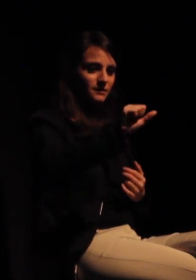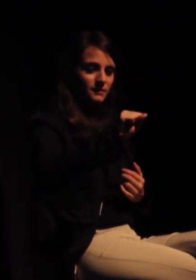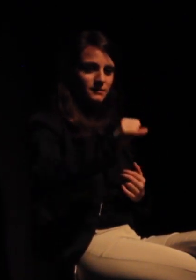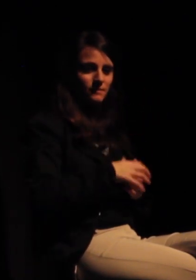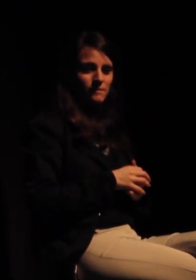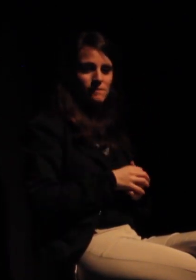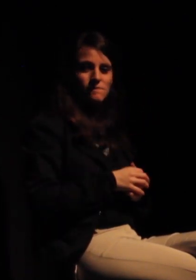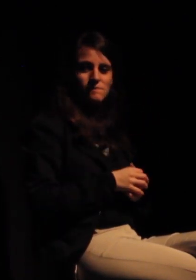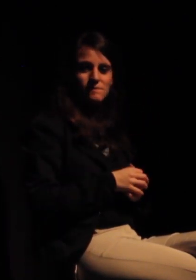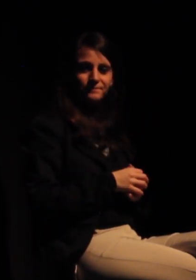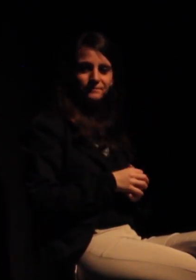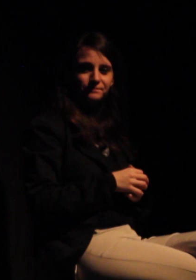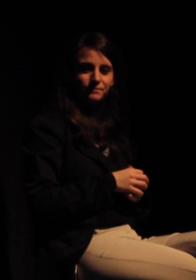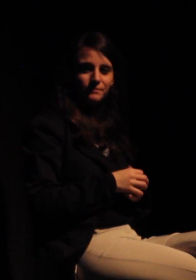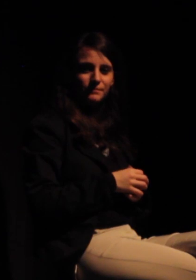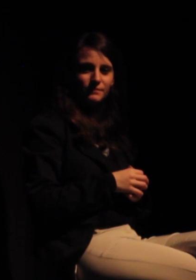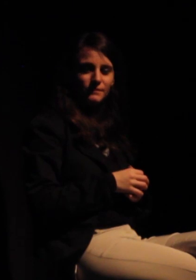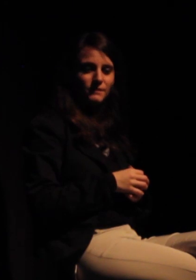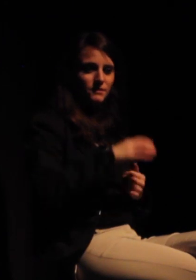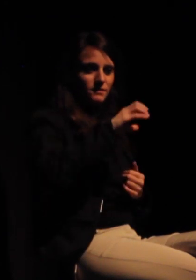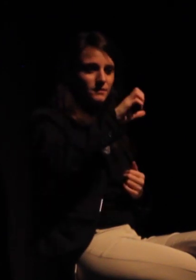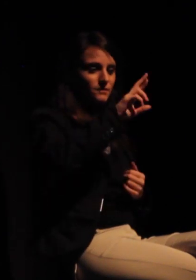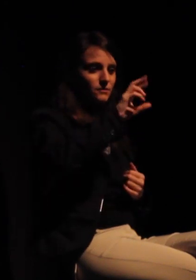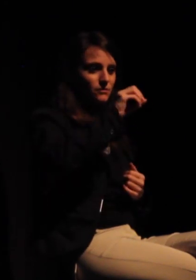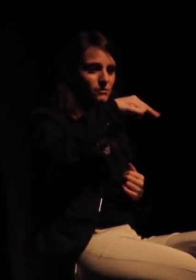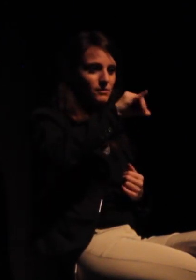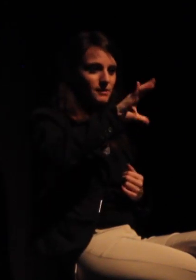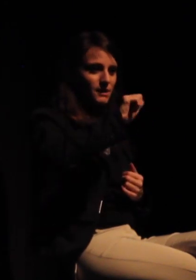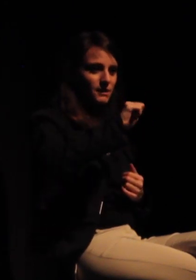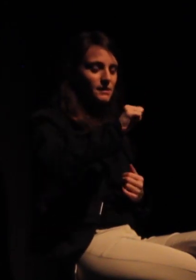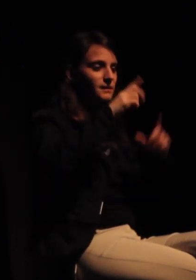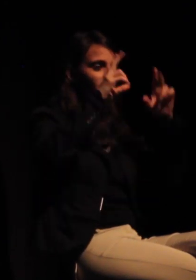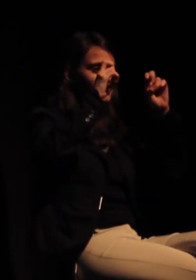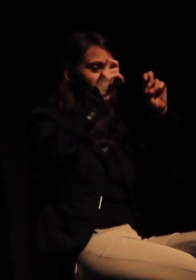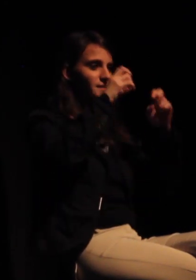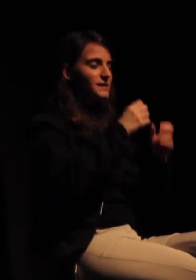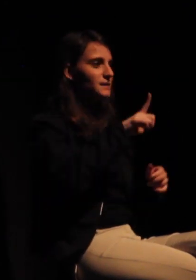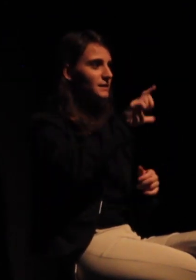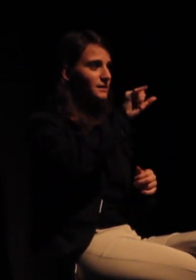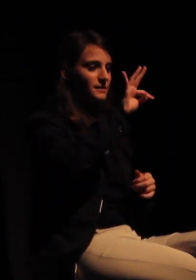Nós cronistas chamamos a crônica de literatura sob pressão.